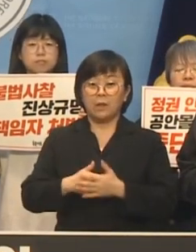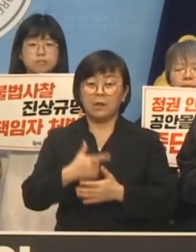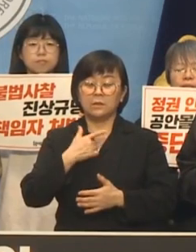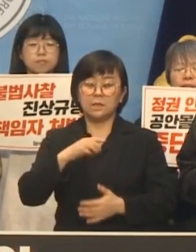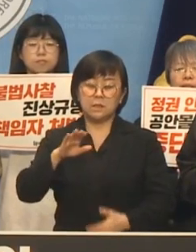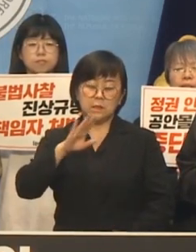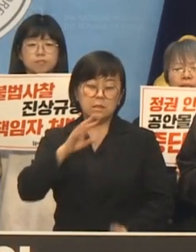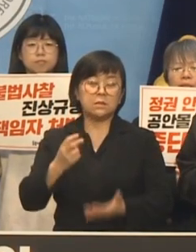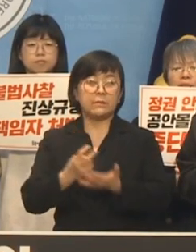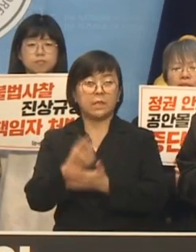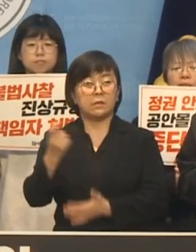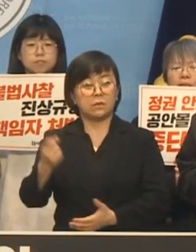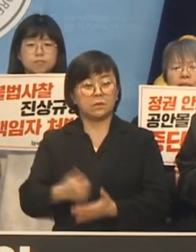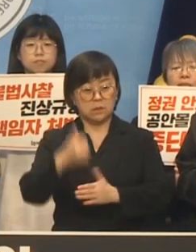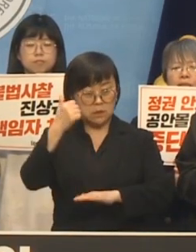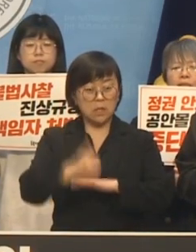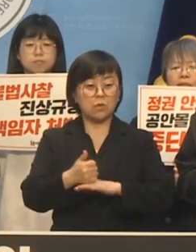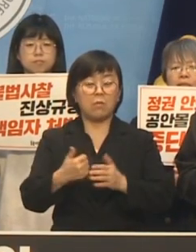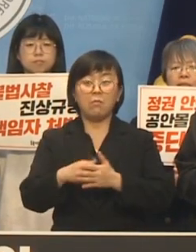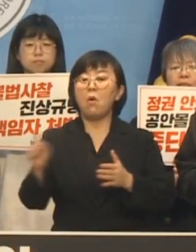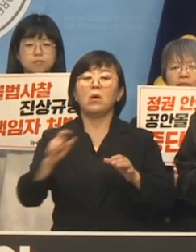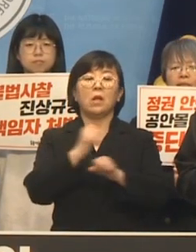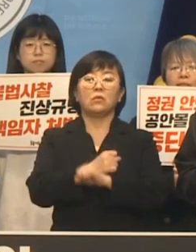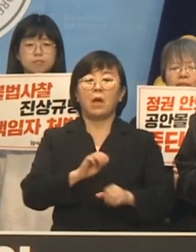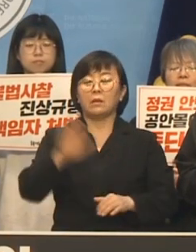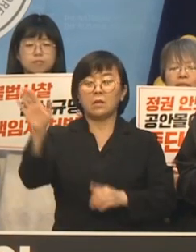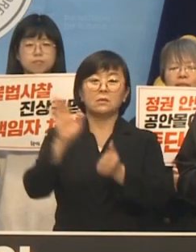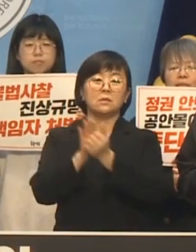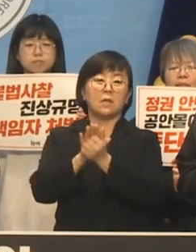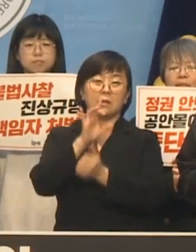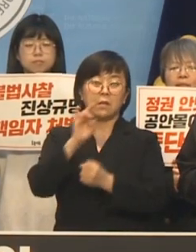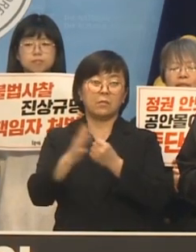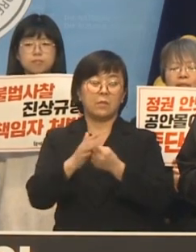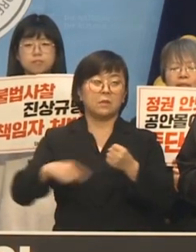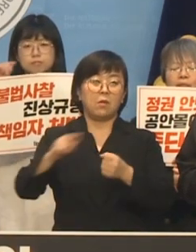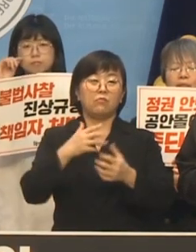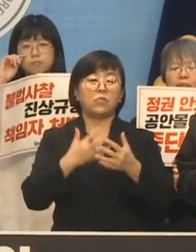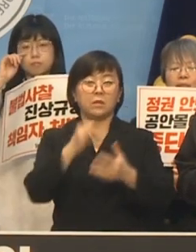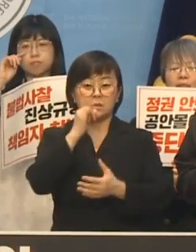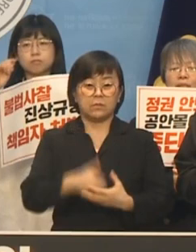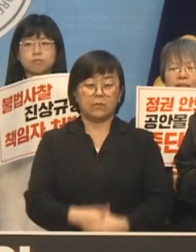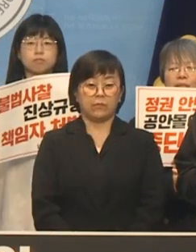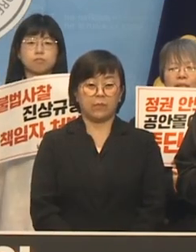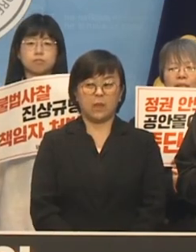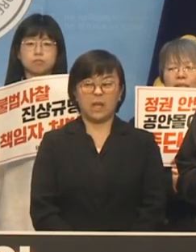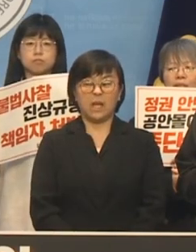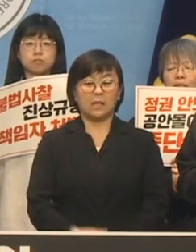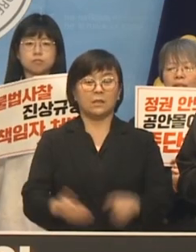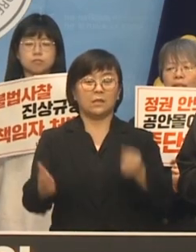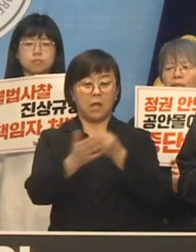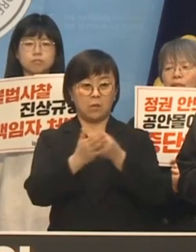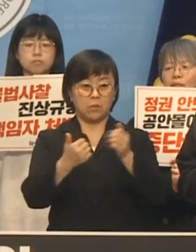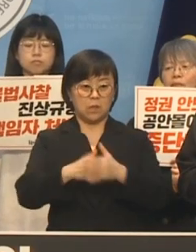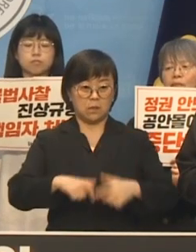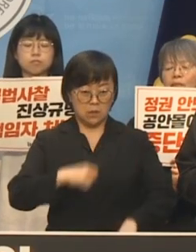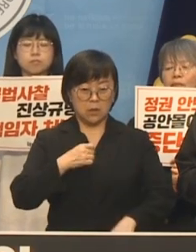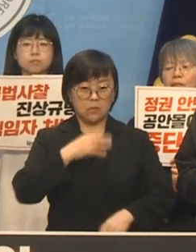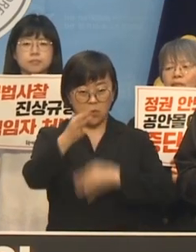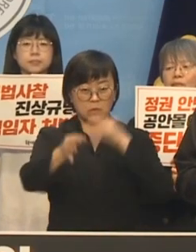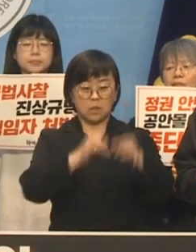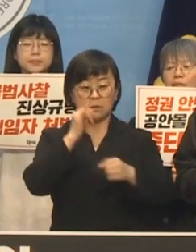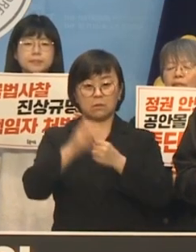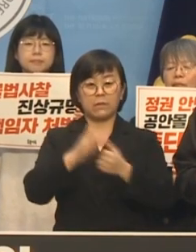하고 있는 것입니다. 뭘 해도 오르지 않는 지지율에 저들은 초조해하고 있습니다. 그래서 정의로운 목소리를